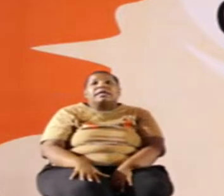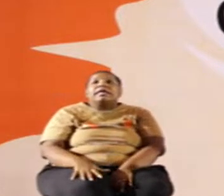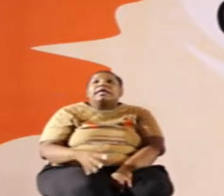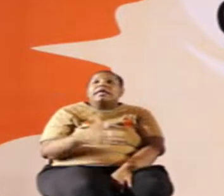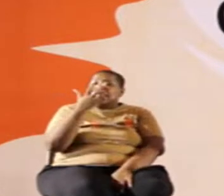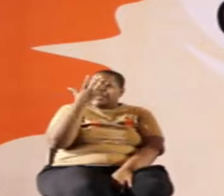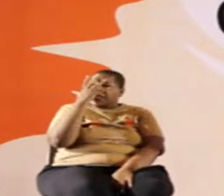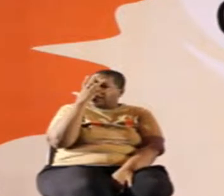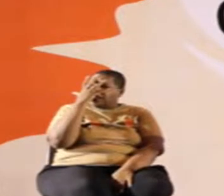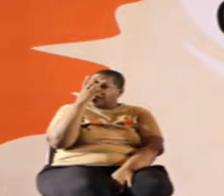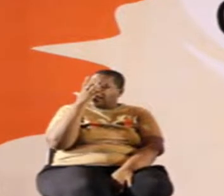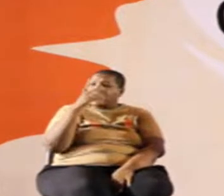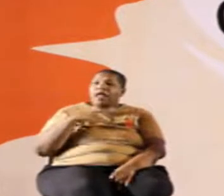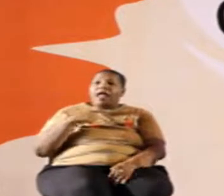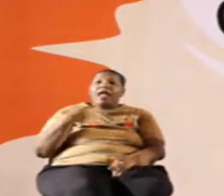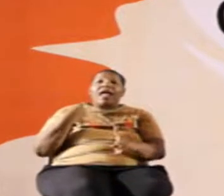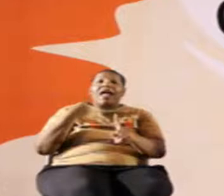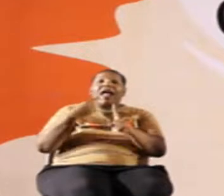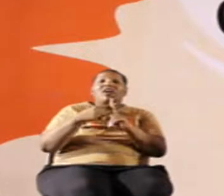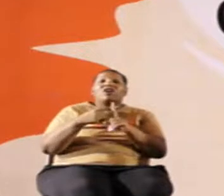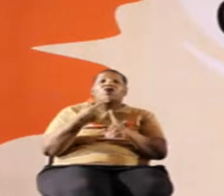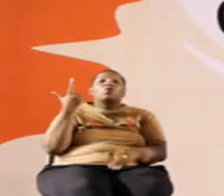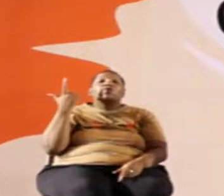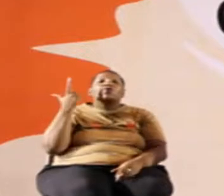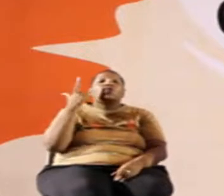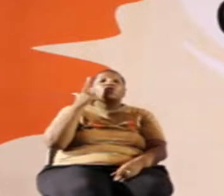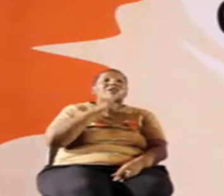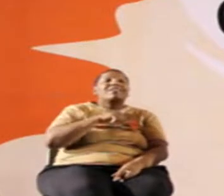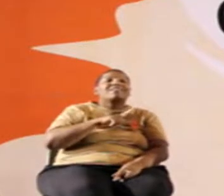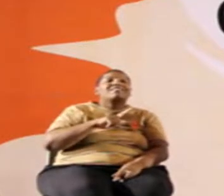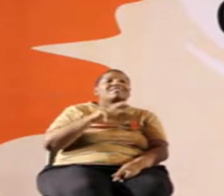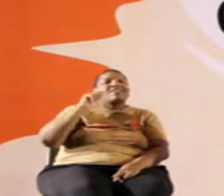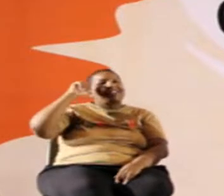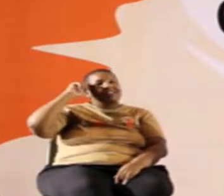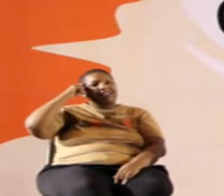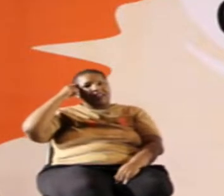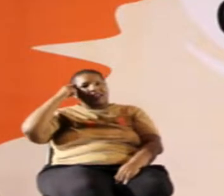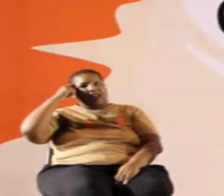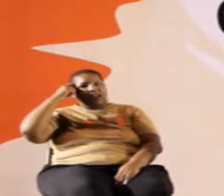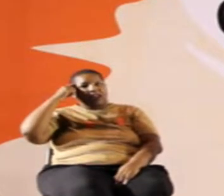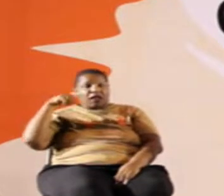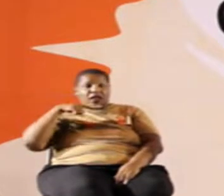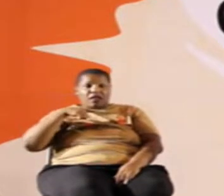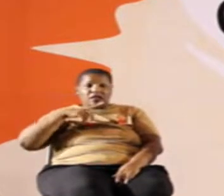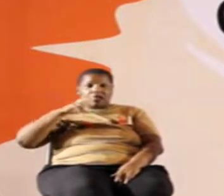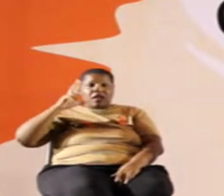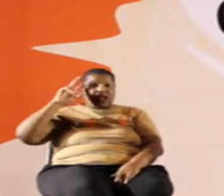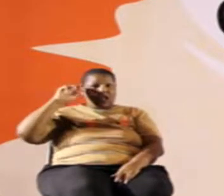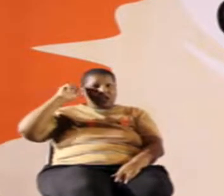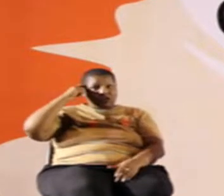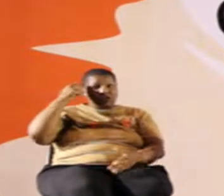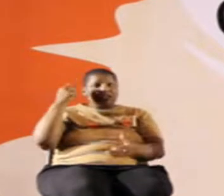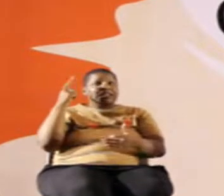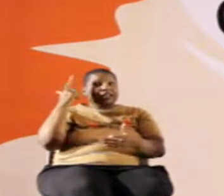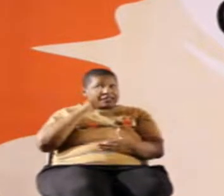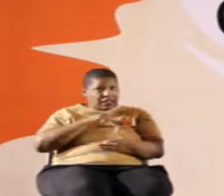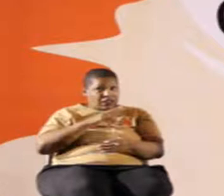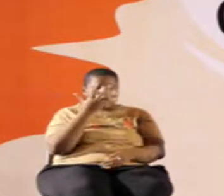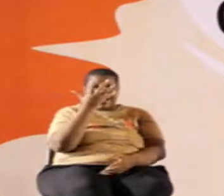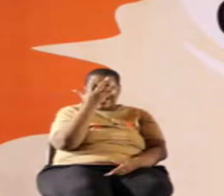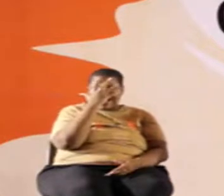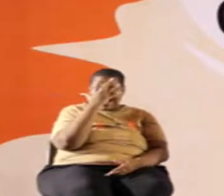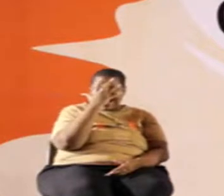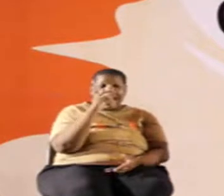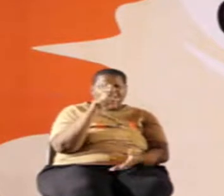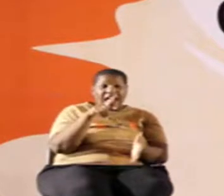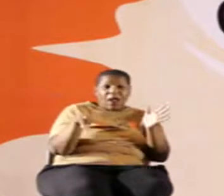carnaval é afirmação da conquista negra sobre a cultura europeia, da hegemonia negra sobre a cultura europeia. Carnaval não